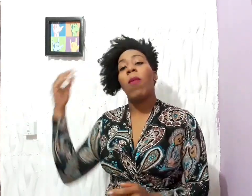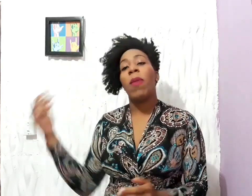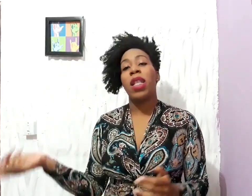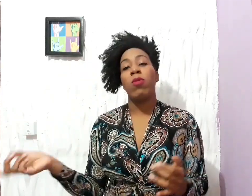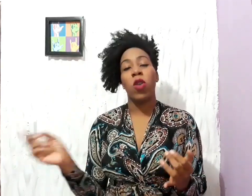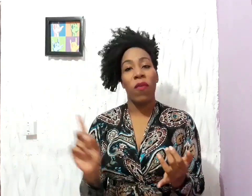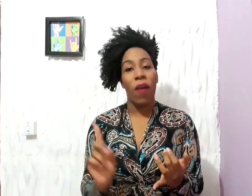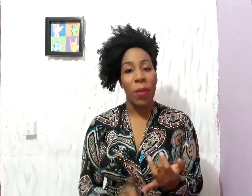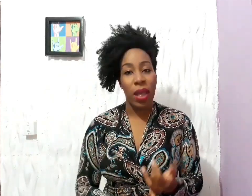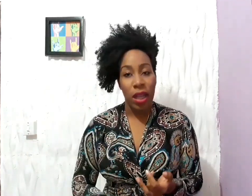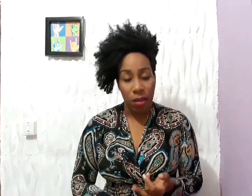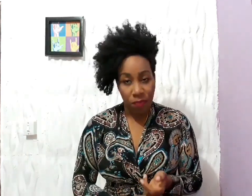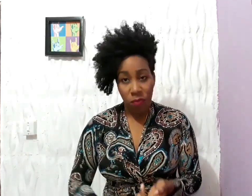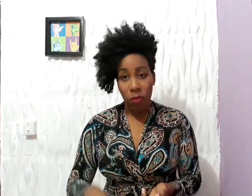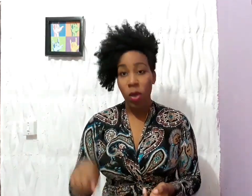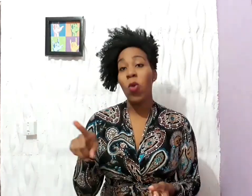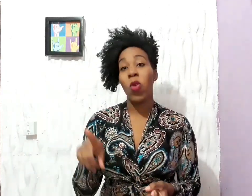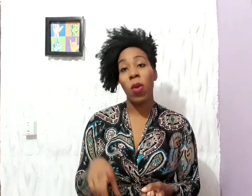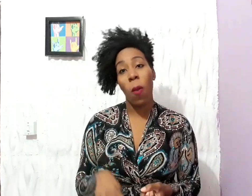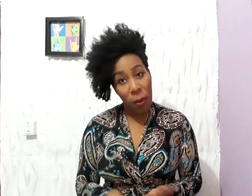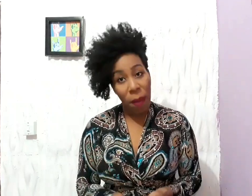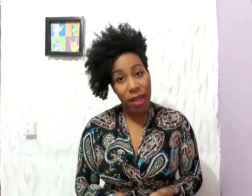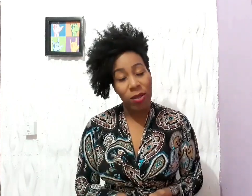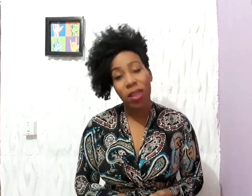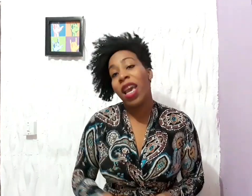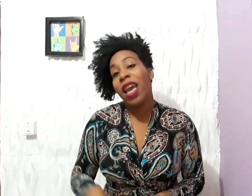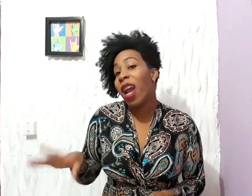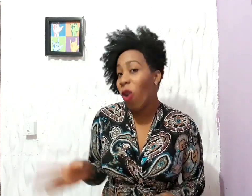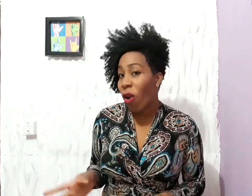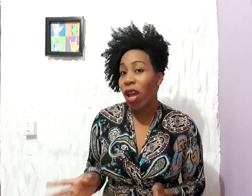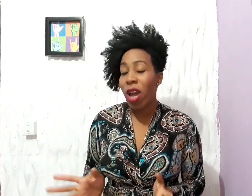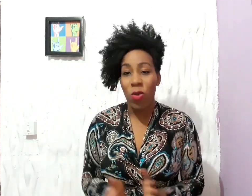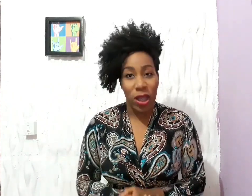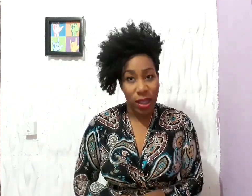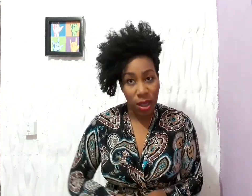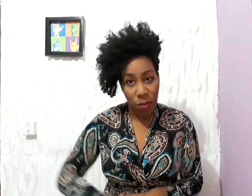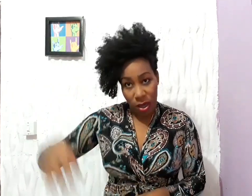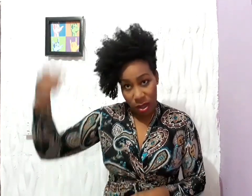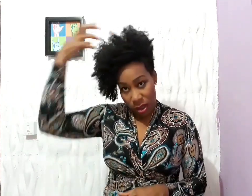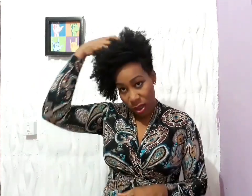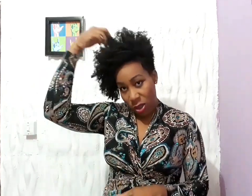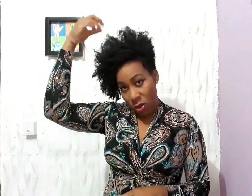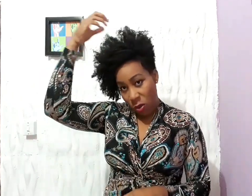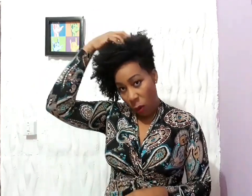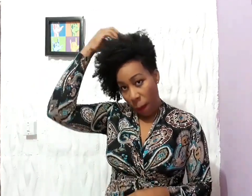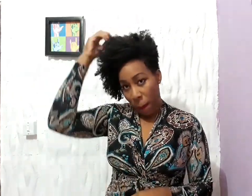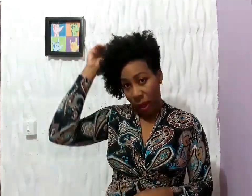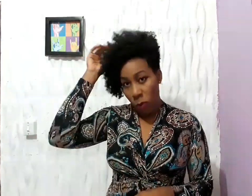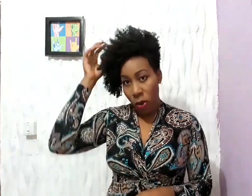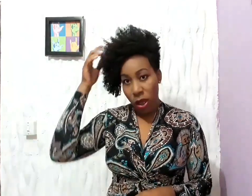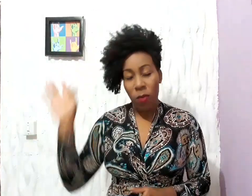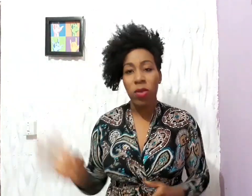já aprendemos sobre família, sobre cumprimentos, e agora é o dia da semana. Marquei um pouquinho, tudo